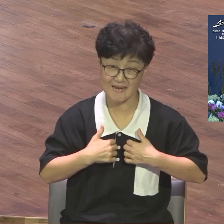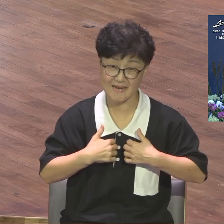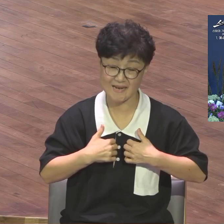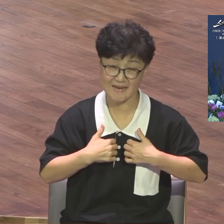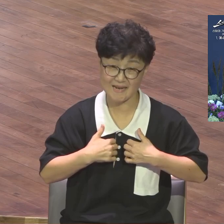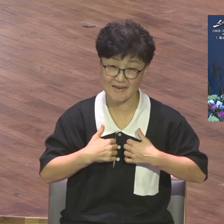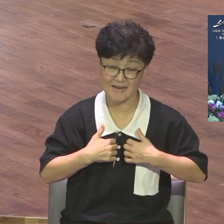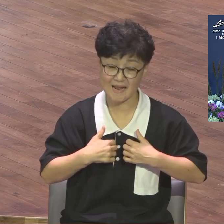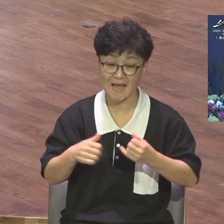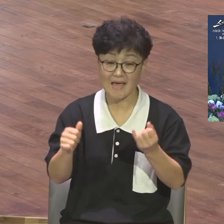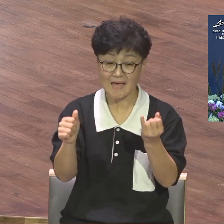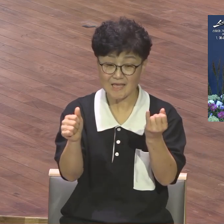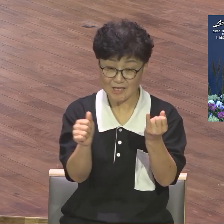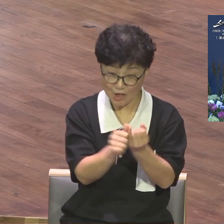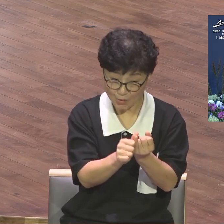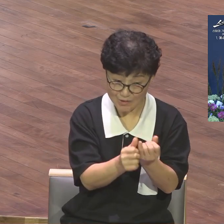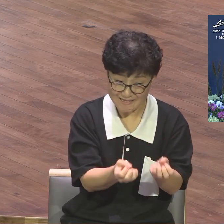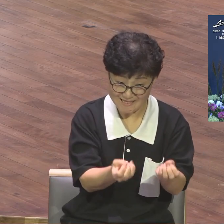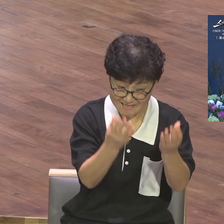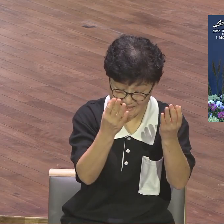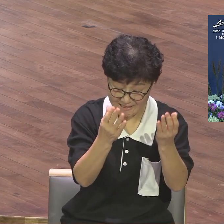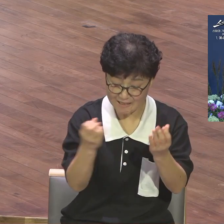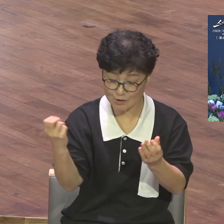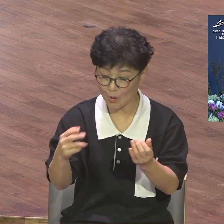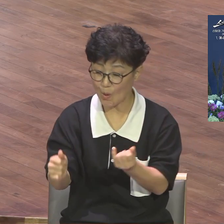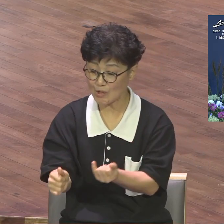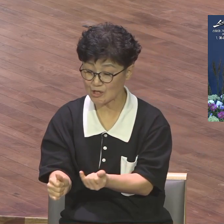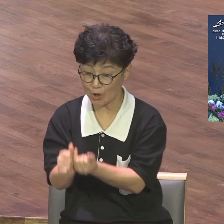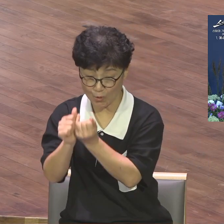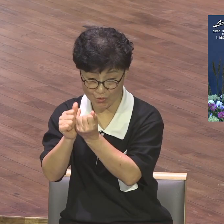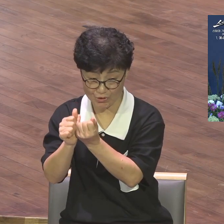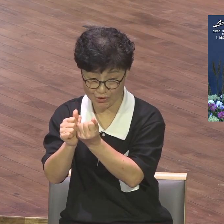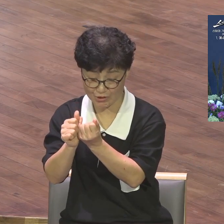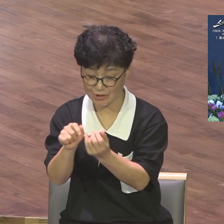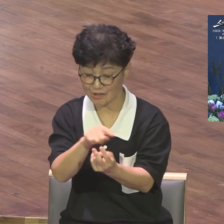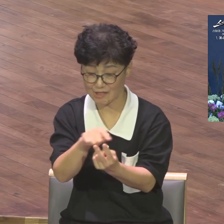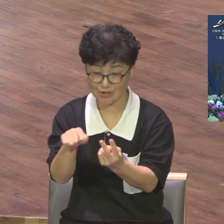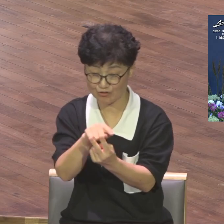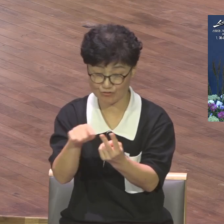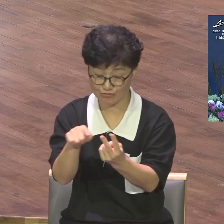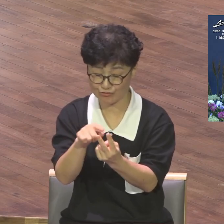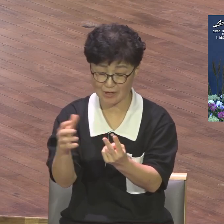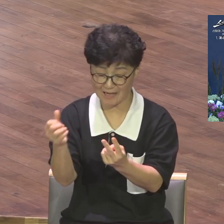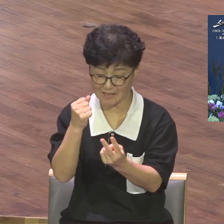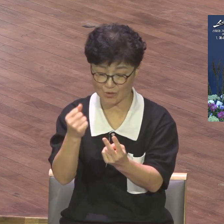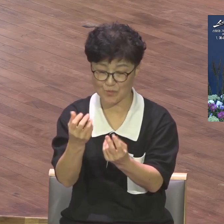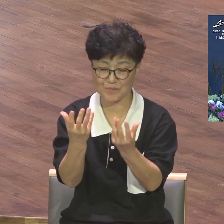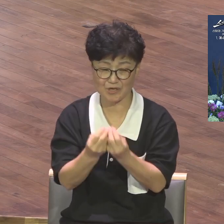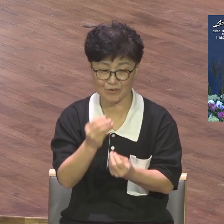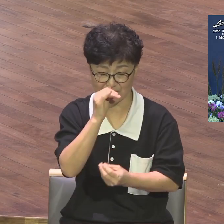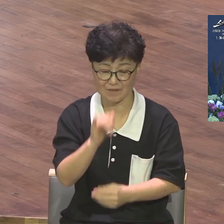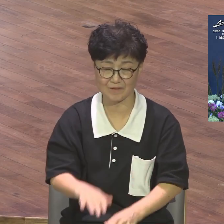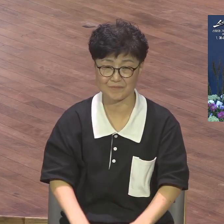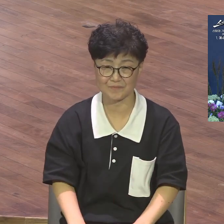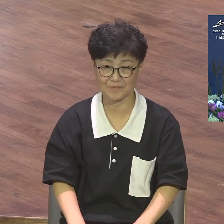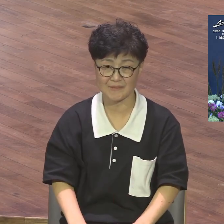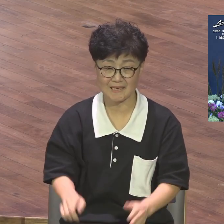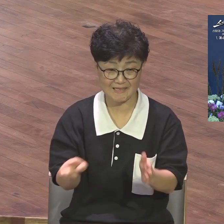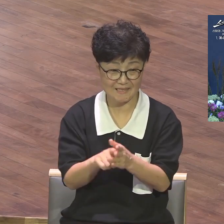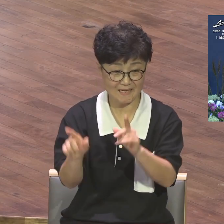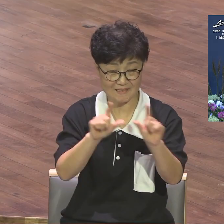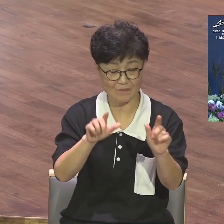결혼식과 결혼 생활로 비유한 적이 있습니다. 영접은 우리가 했죠. 그러나 신앙생활은 영접 한 번으로 끝나는 것이